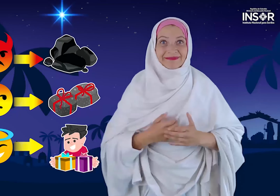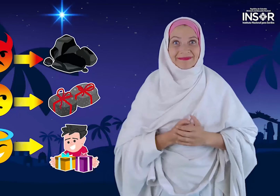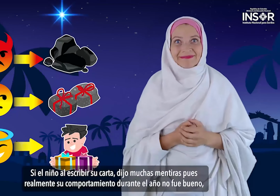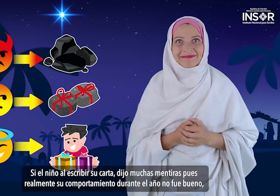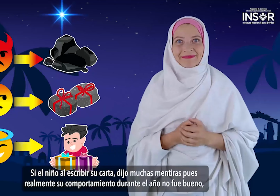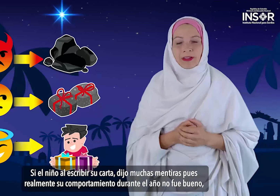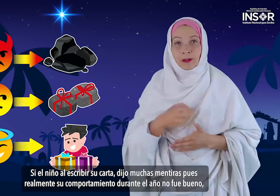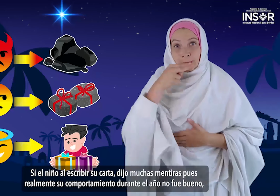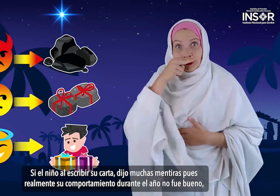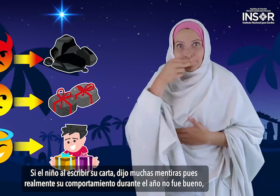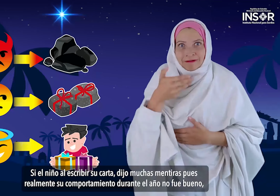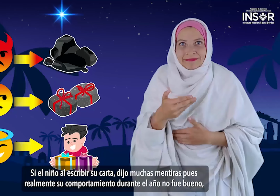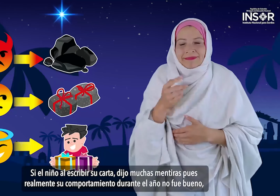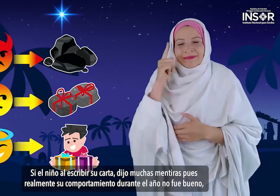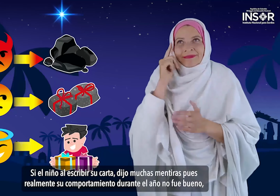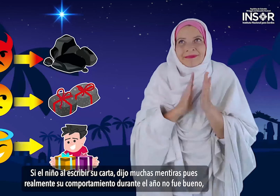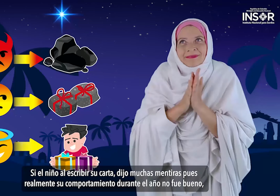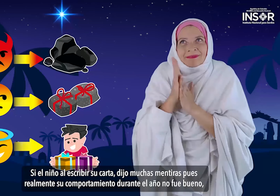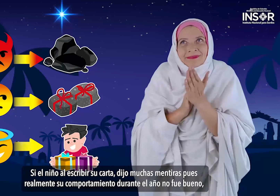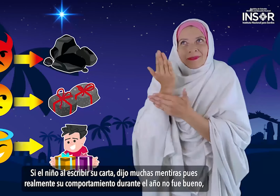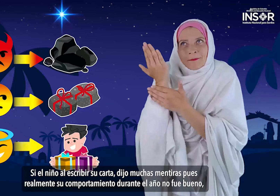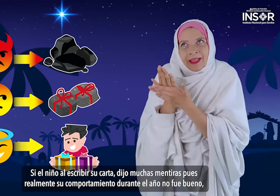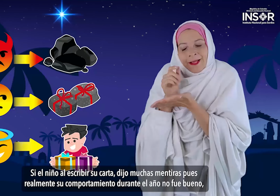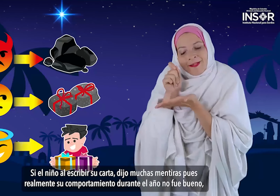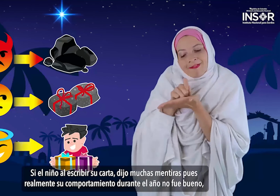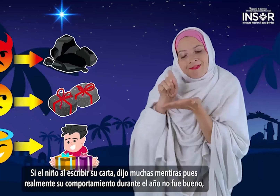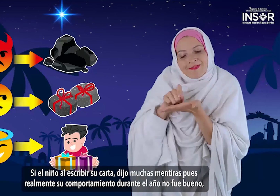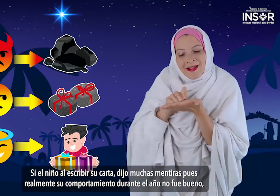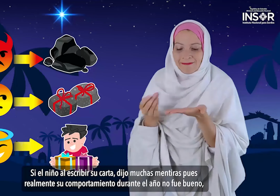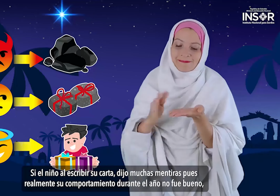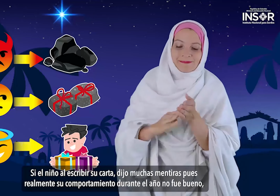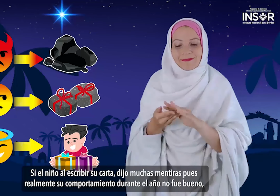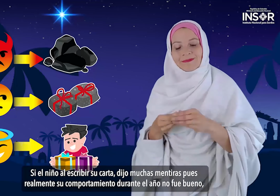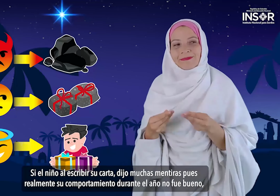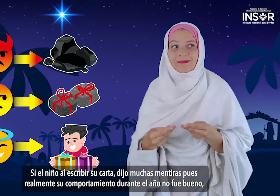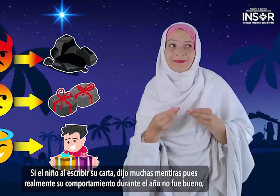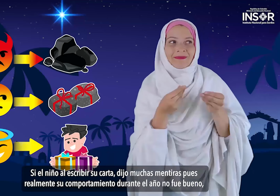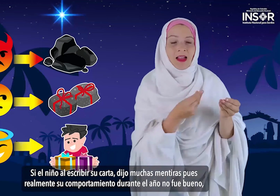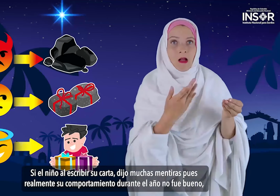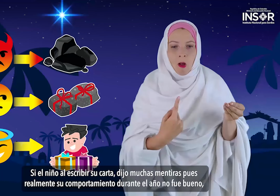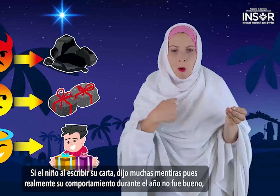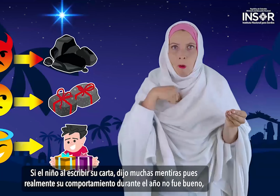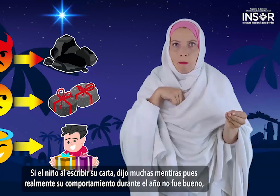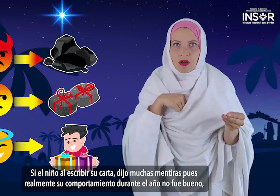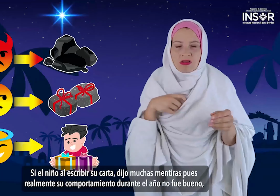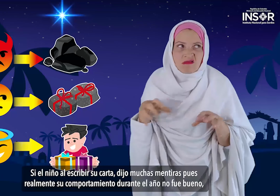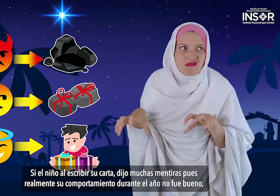si el niño al escribir su carta dijo muchas mentiras, pues realmente su comportamiento